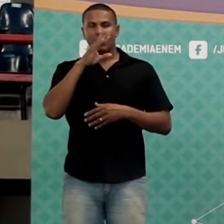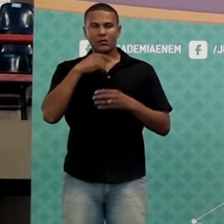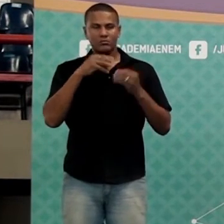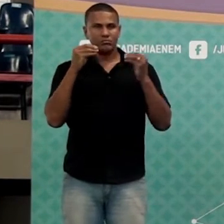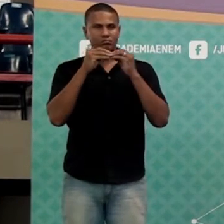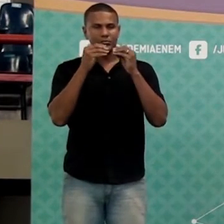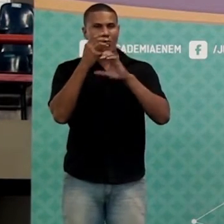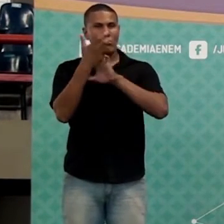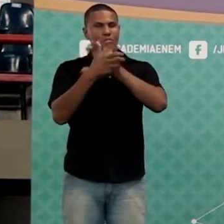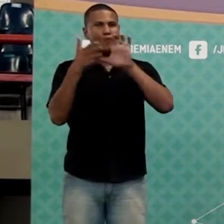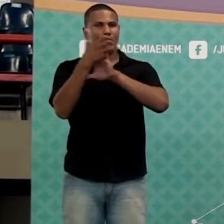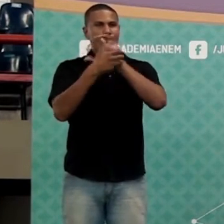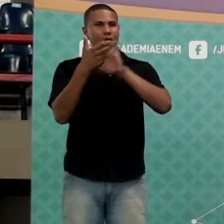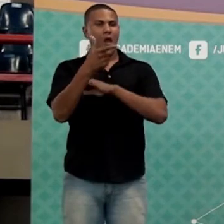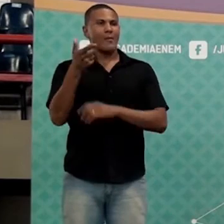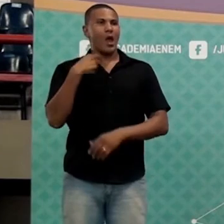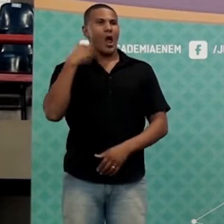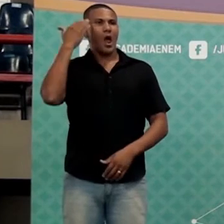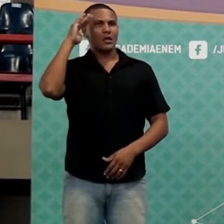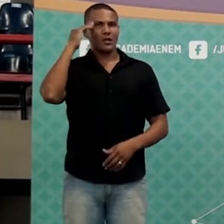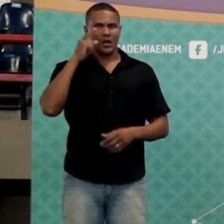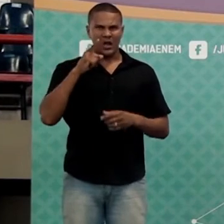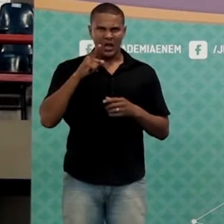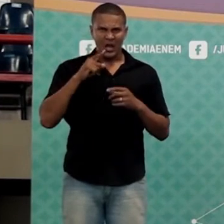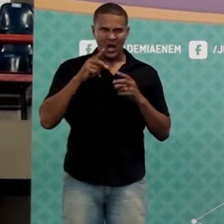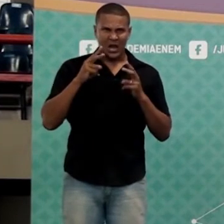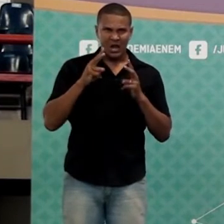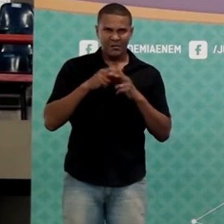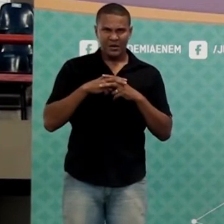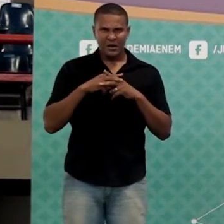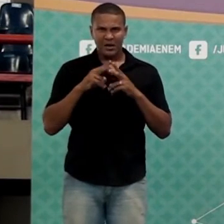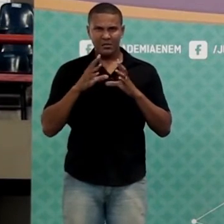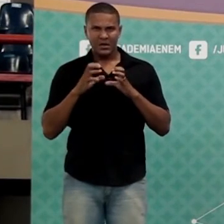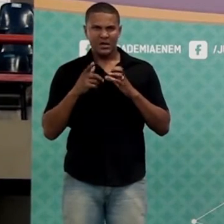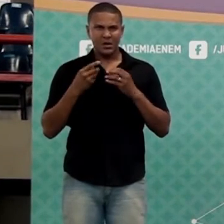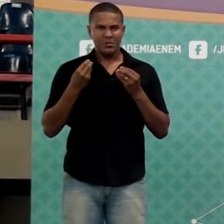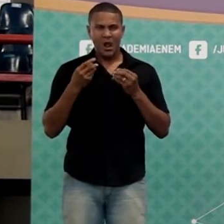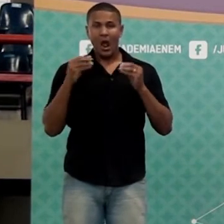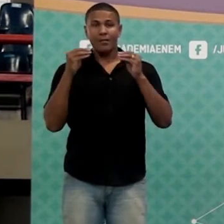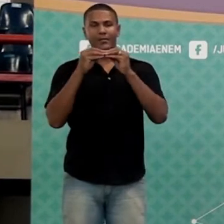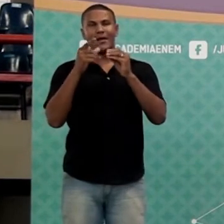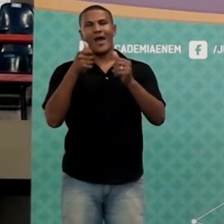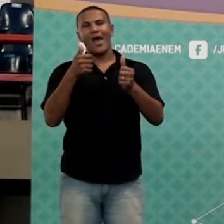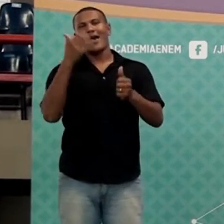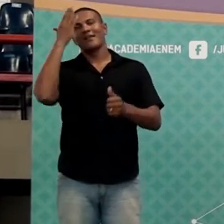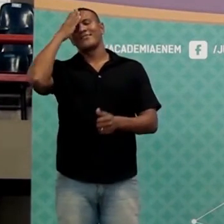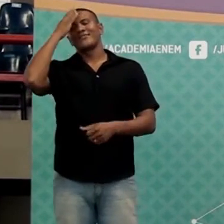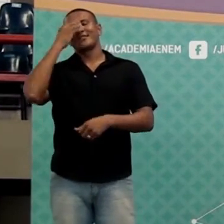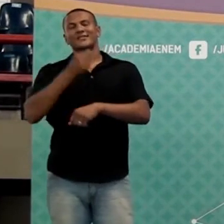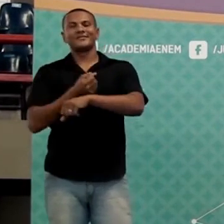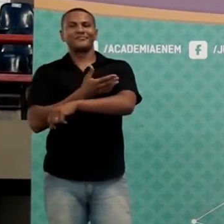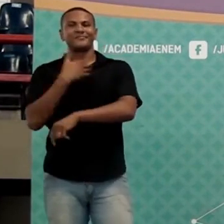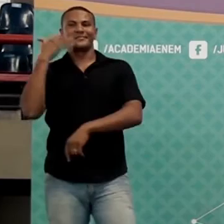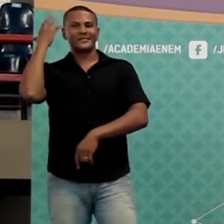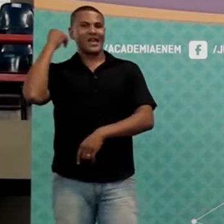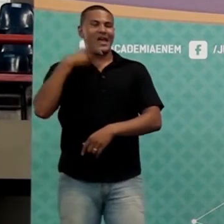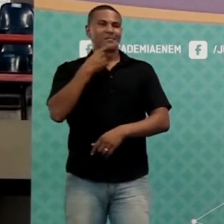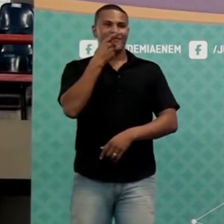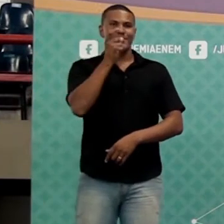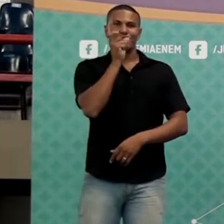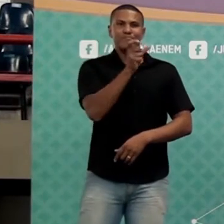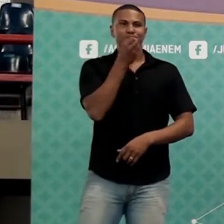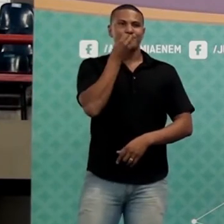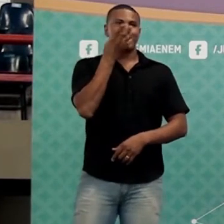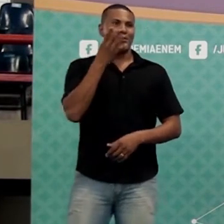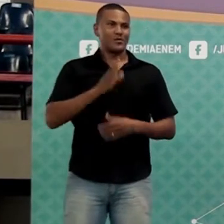a gente entende, quando ele beija. Aí a gente fica, será que brigou, hein? Será que ele tá elogiando ou tá brigando? Aí ele beijou. Ah, menina, elogiou. Você não tem,